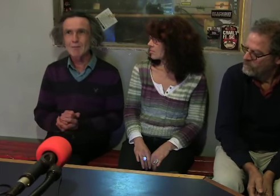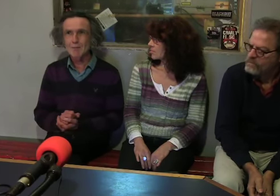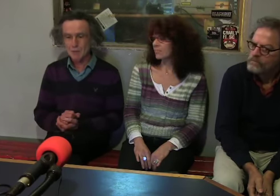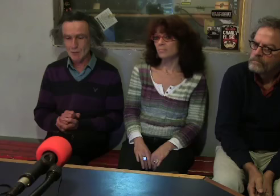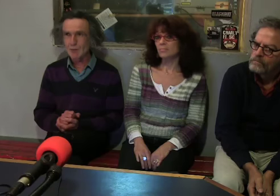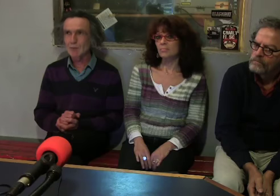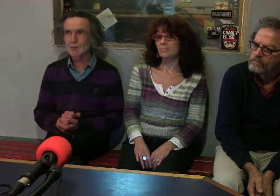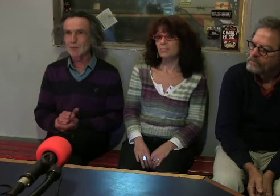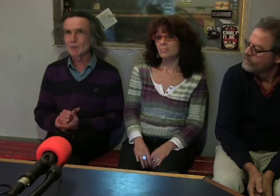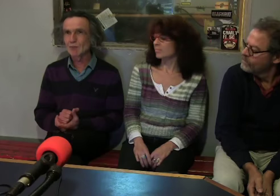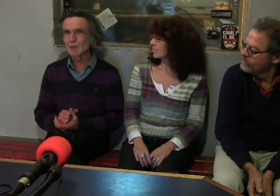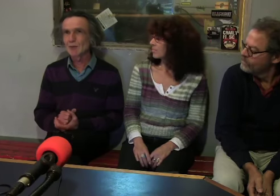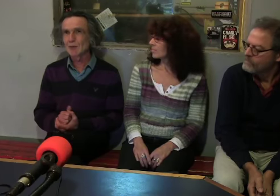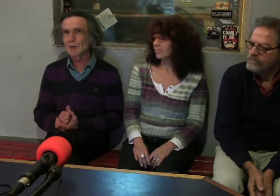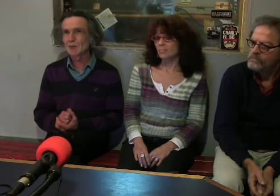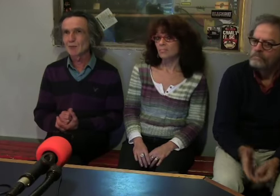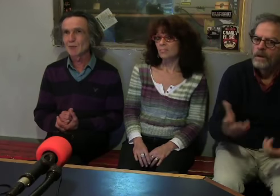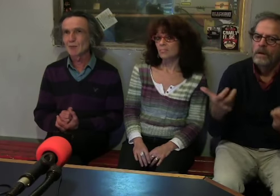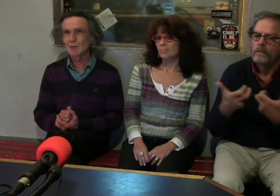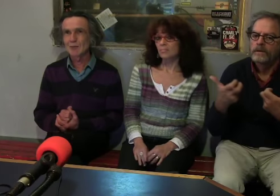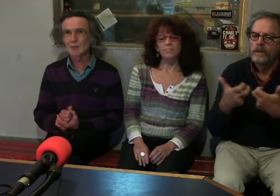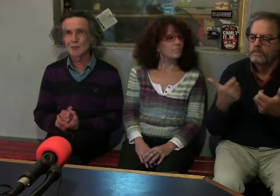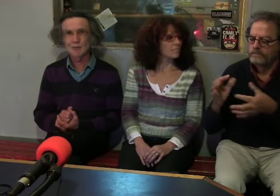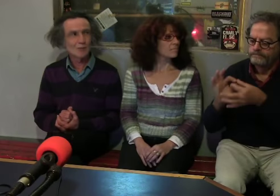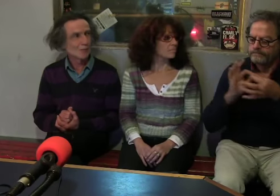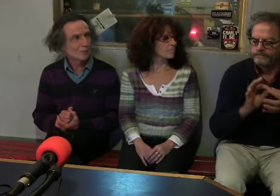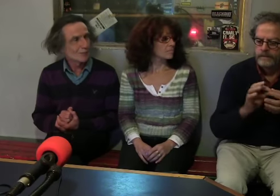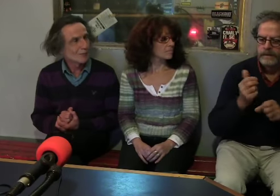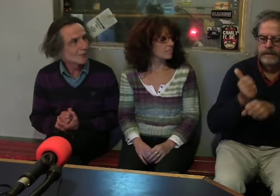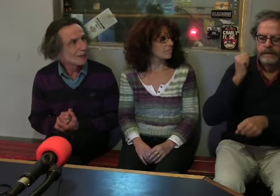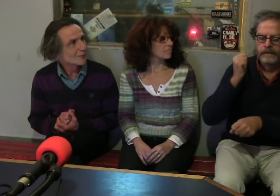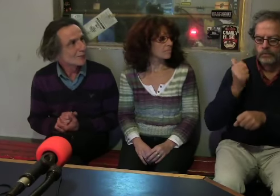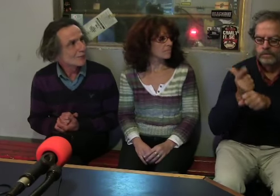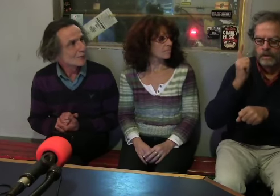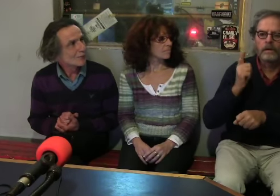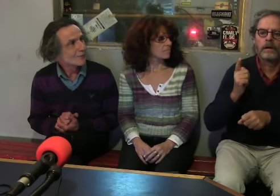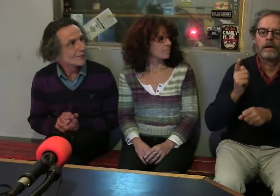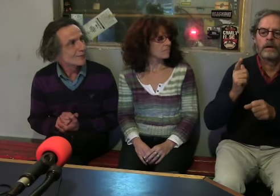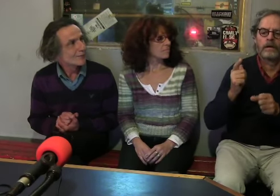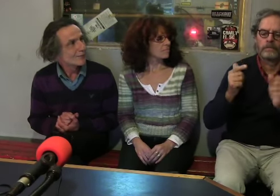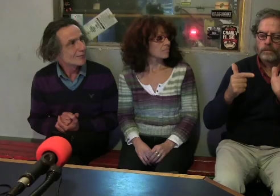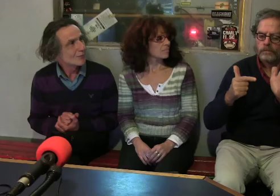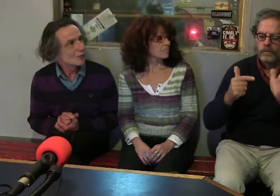très différente que le regard qui est porté sur nous par la société. Jacques, en lien avec ce qui vient d'être